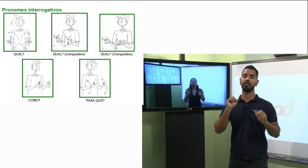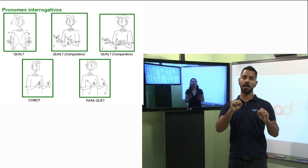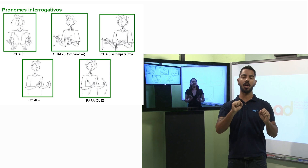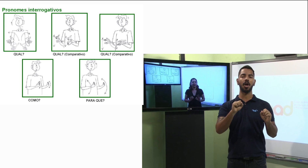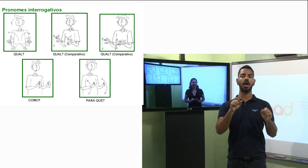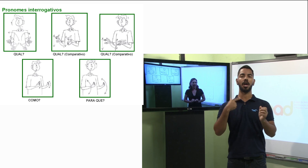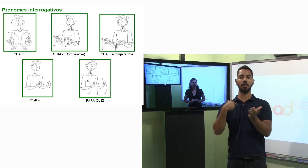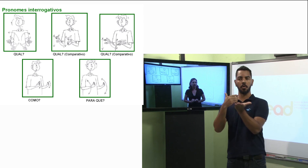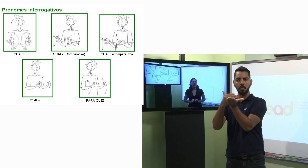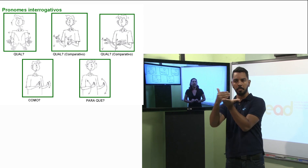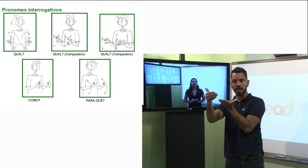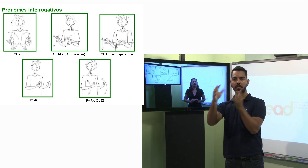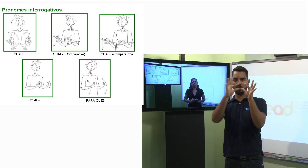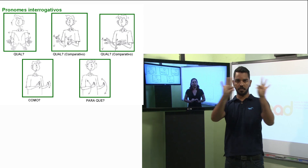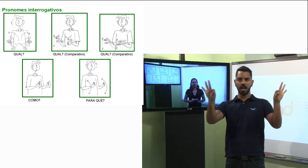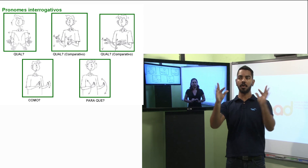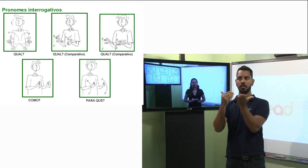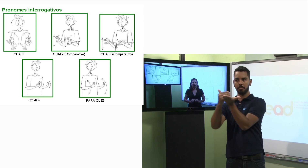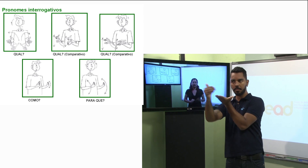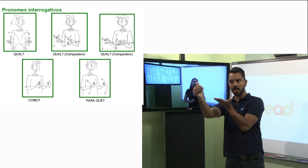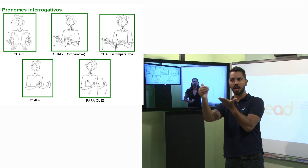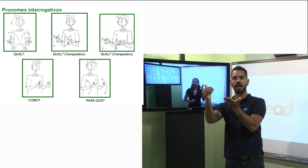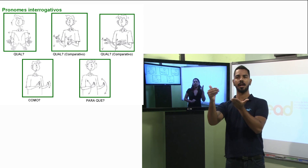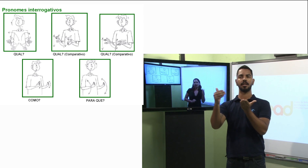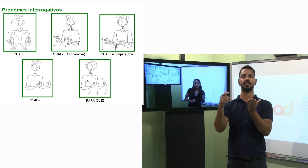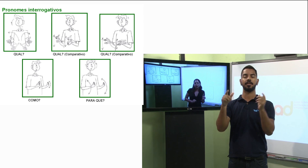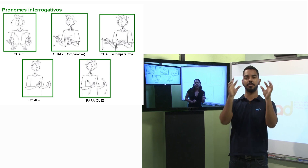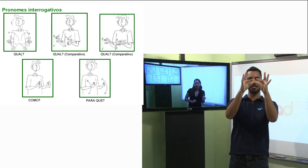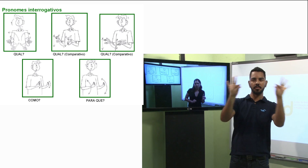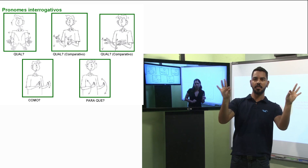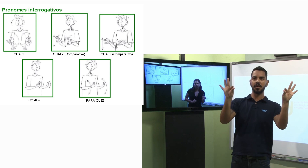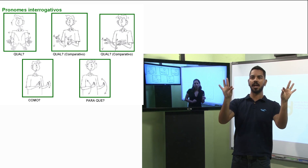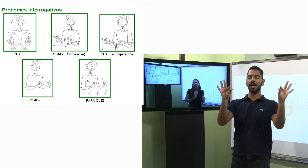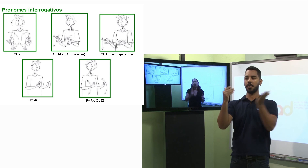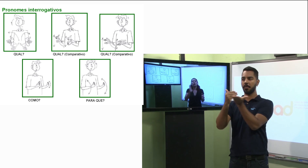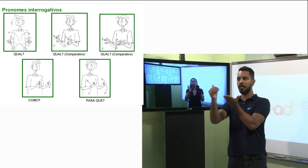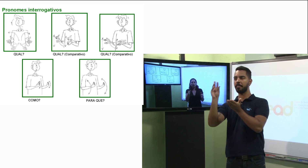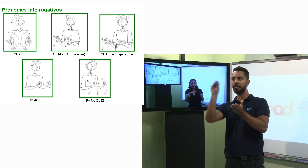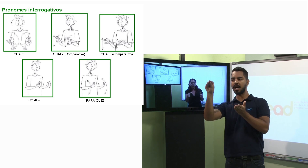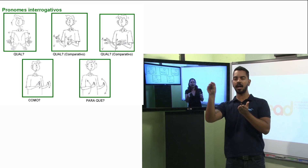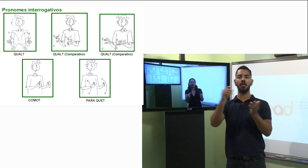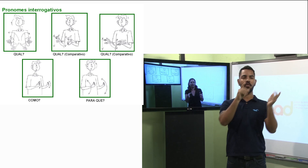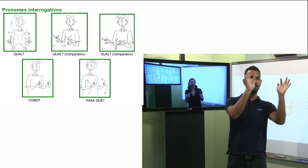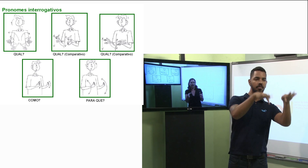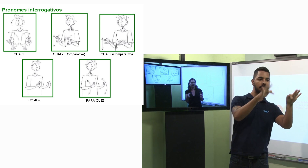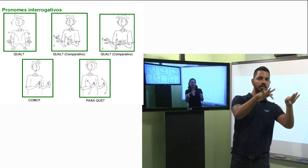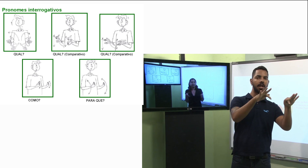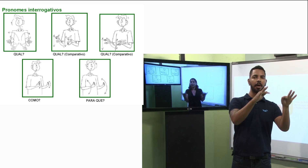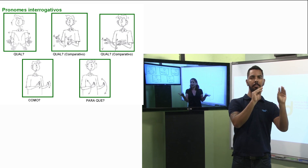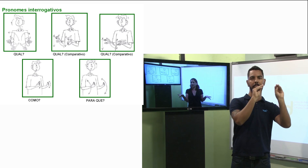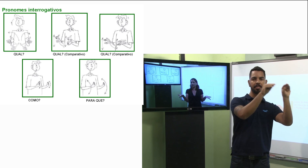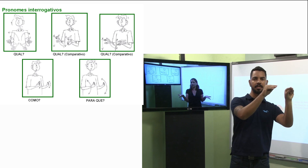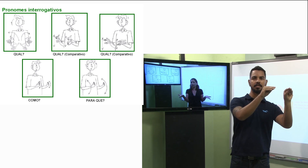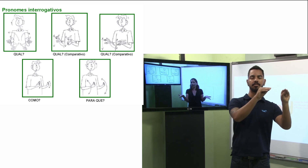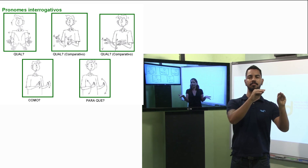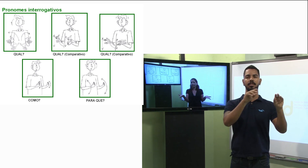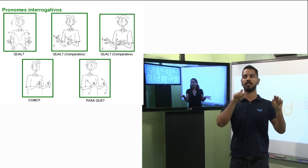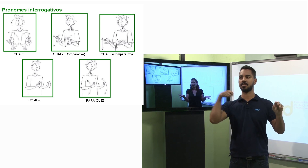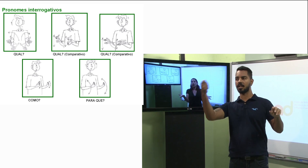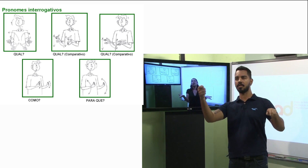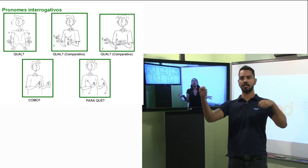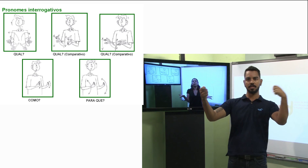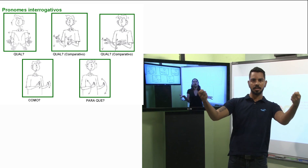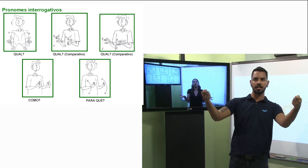frase. Na verdade, eles podem ser usados tanto no início como no final da frase. Simples, não